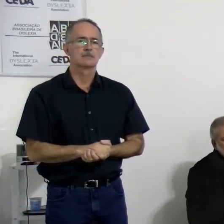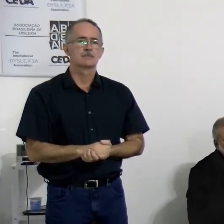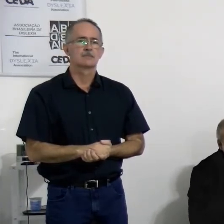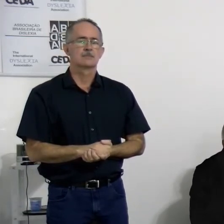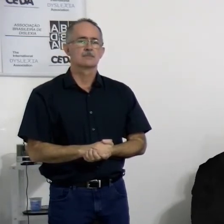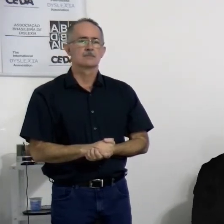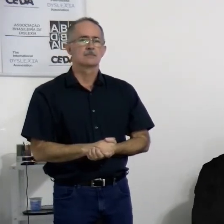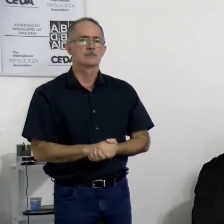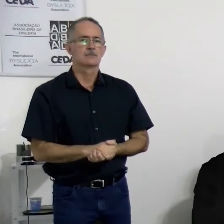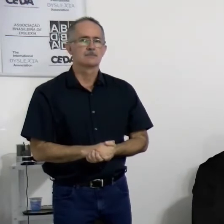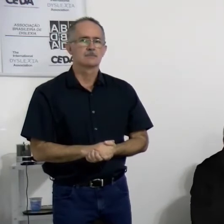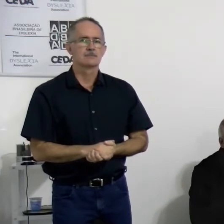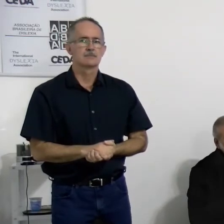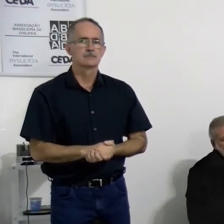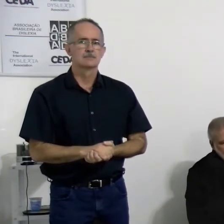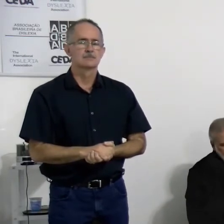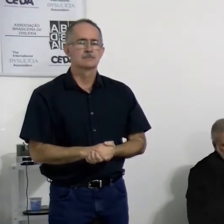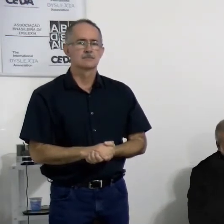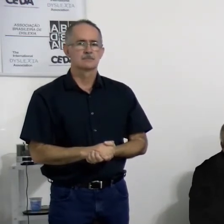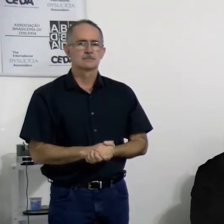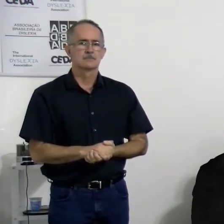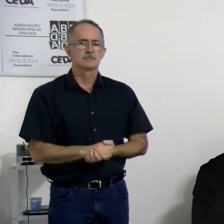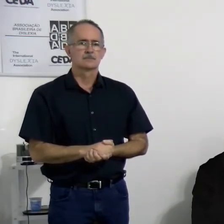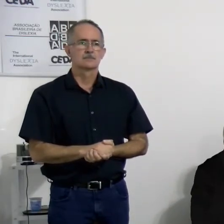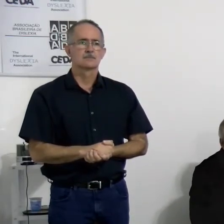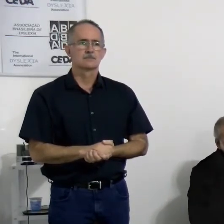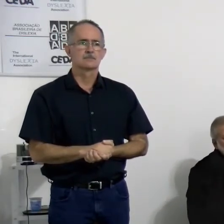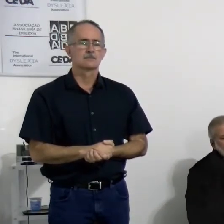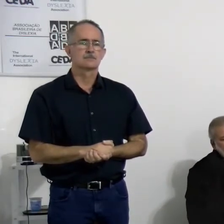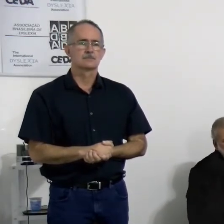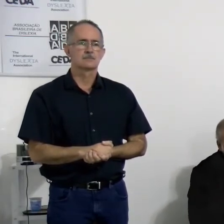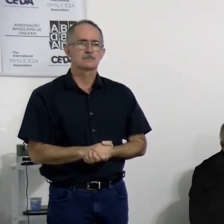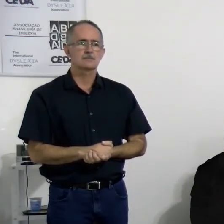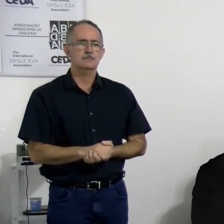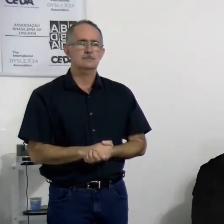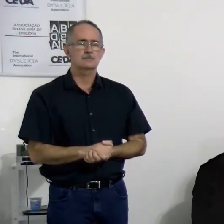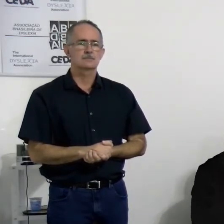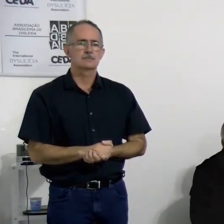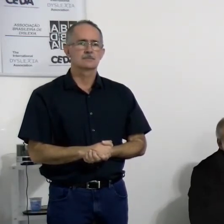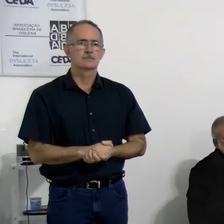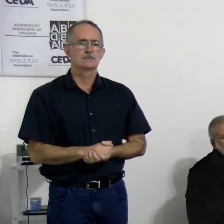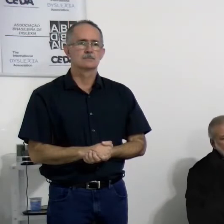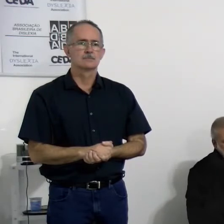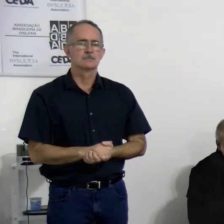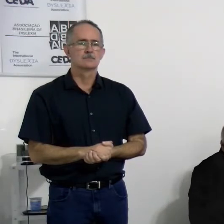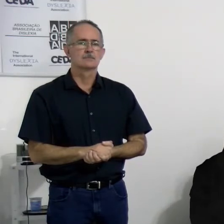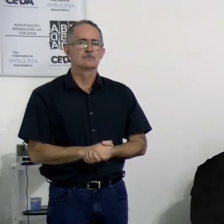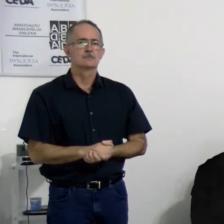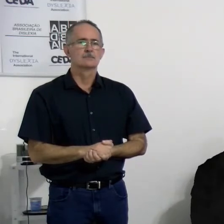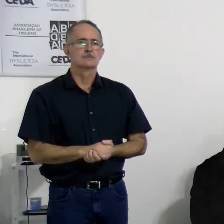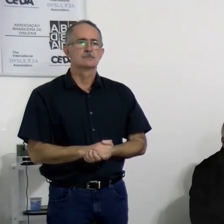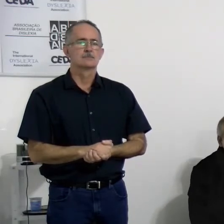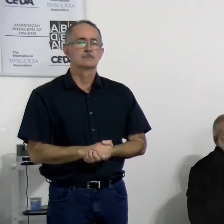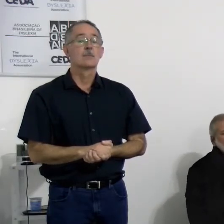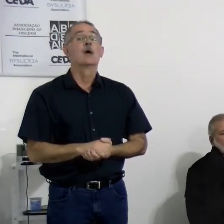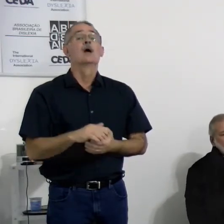that came out last year in working with adults at a university in Curitiba.